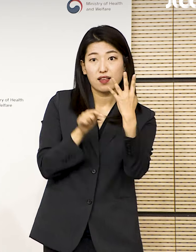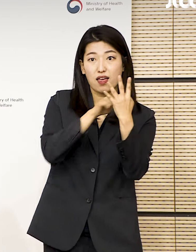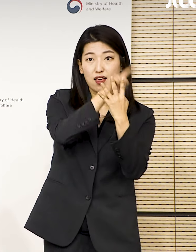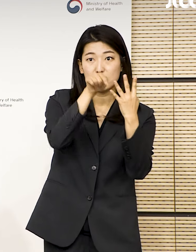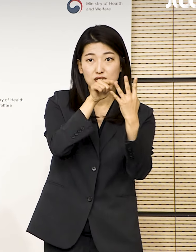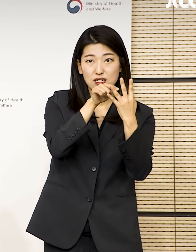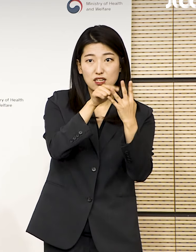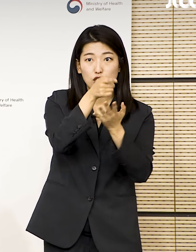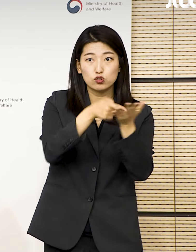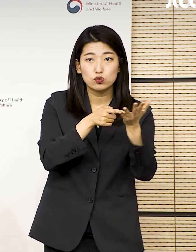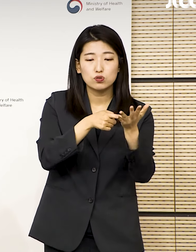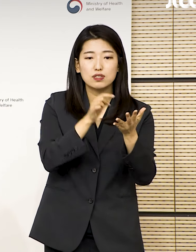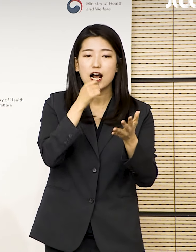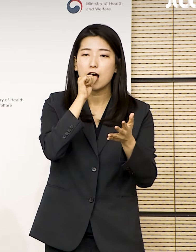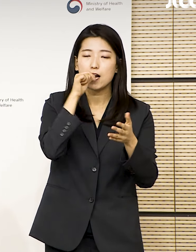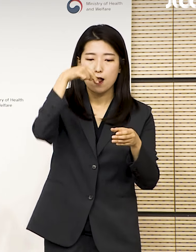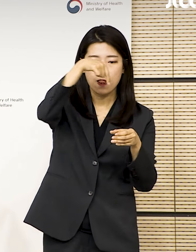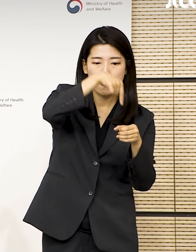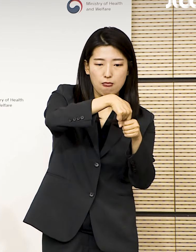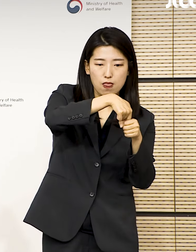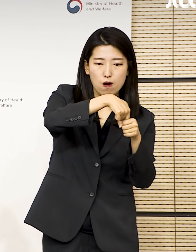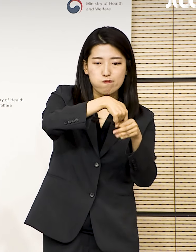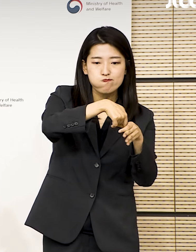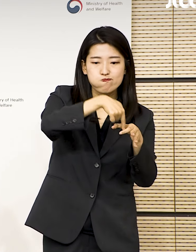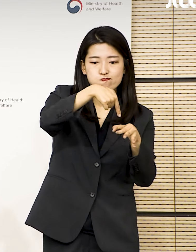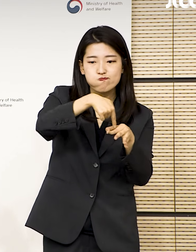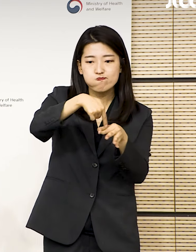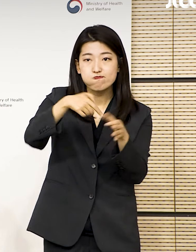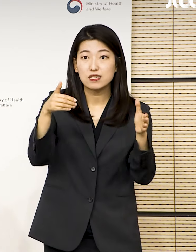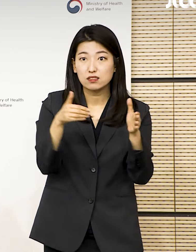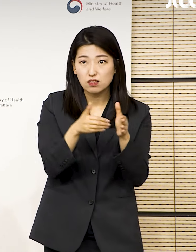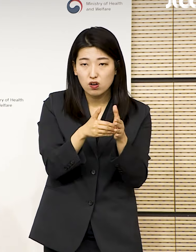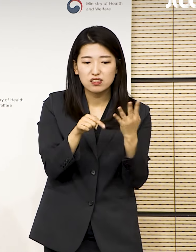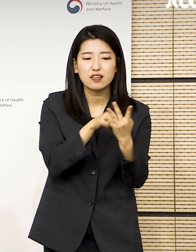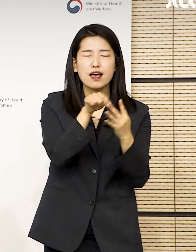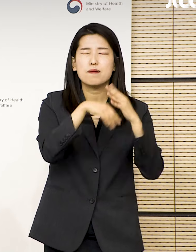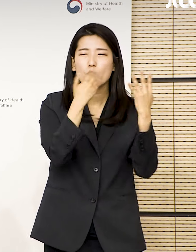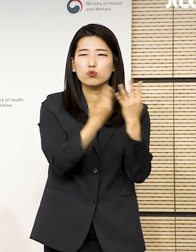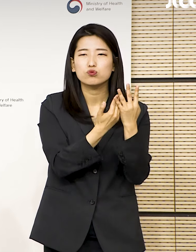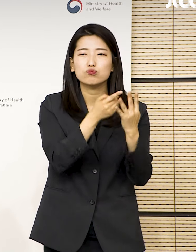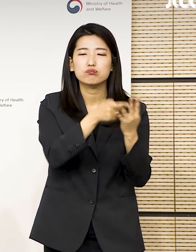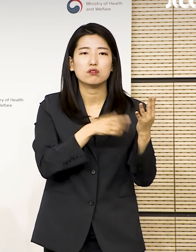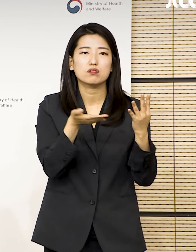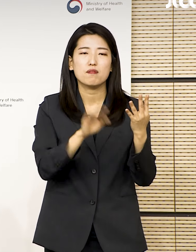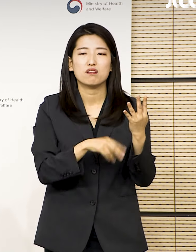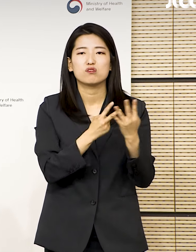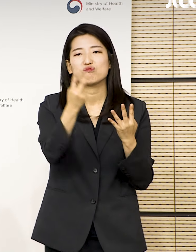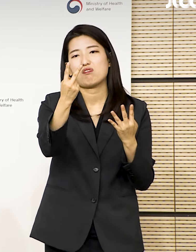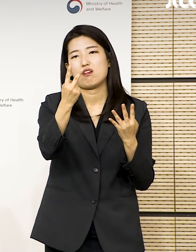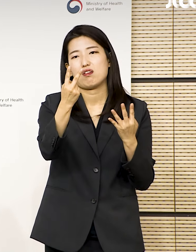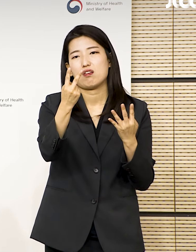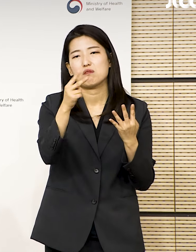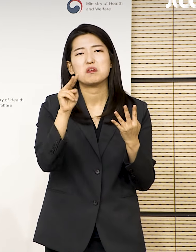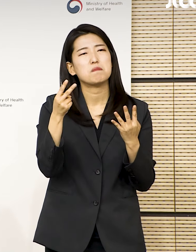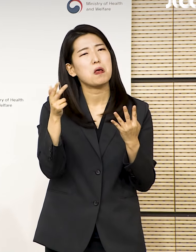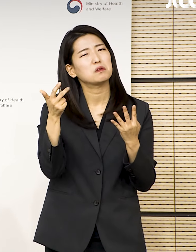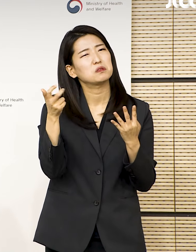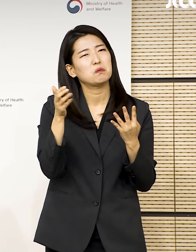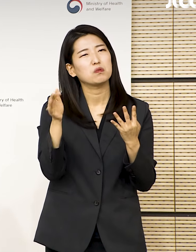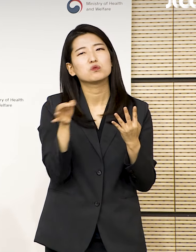혈관만 인정되어 약 227만 원의 수가가 적용되었으나 앞으로는네 개 모든 혈관에 대한